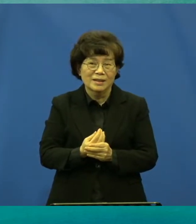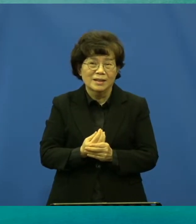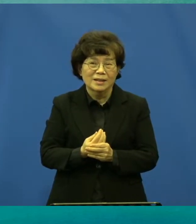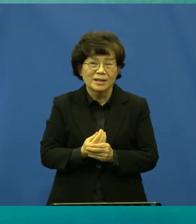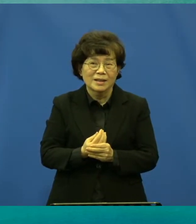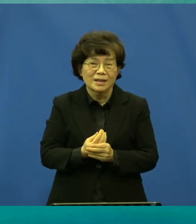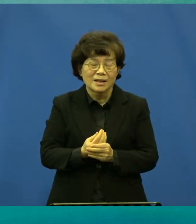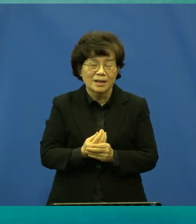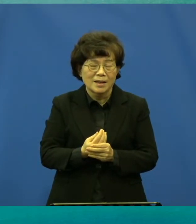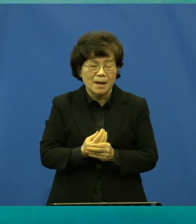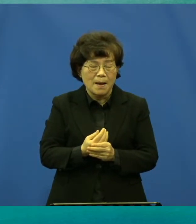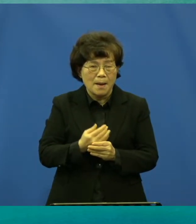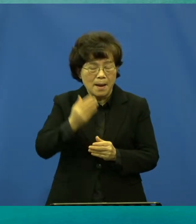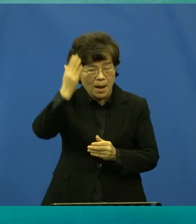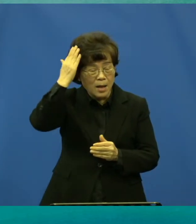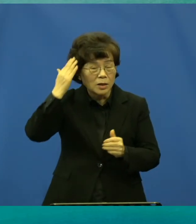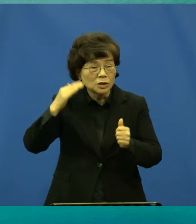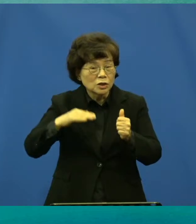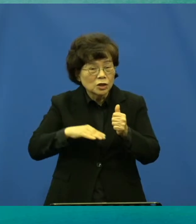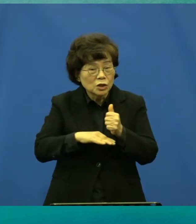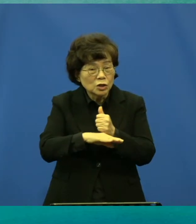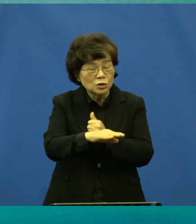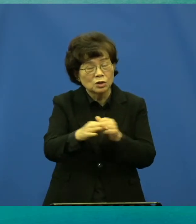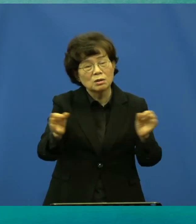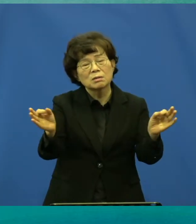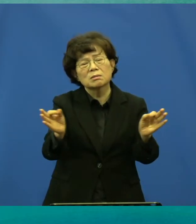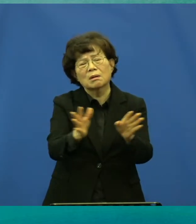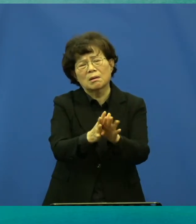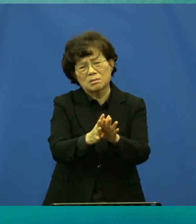요나를 가려주던 받는 굴의 그늘이 사라져 버렸어요.